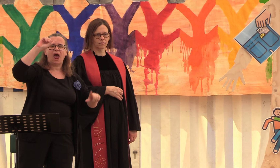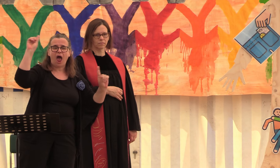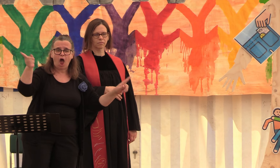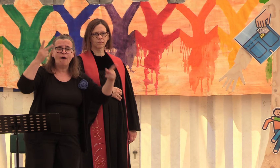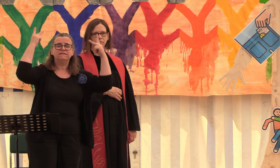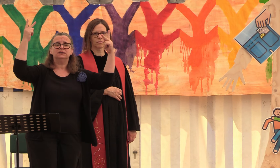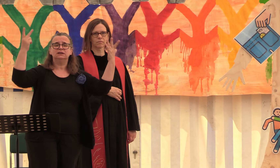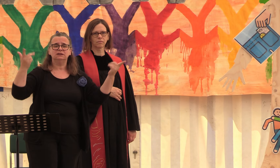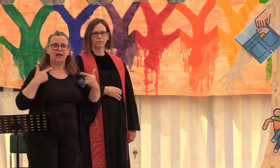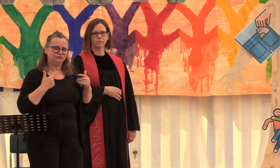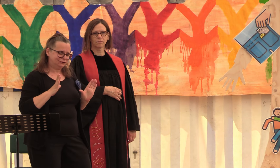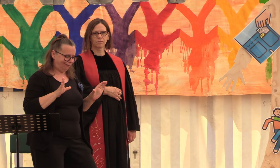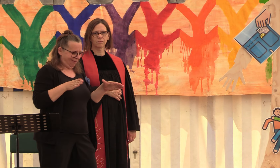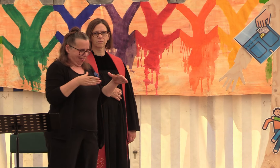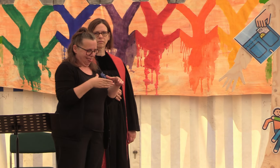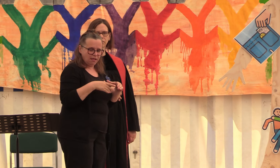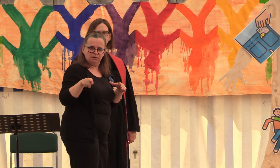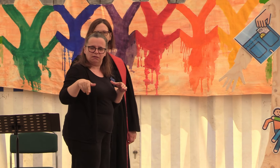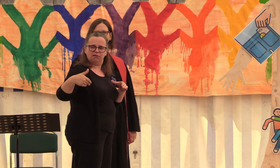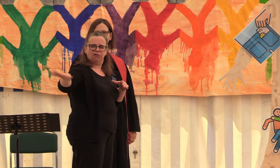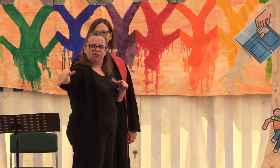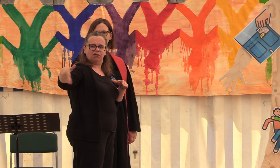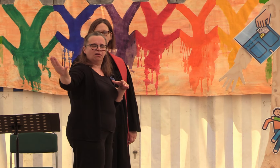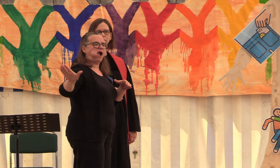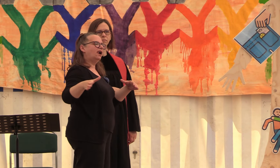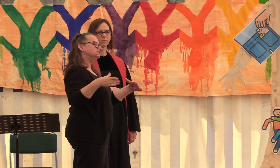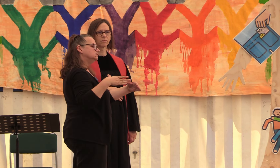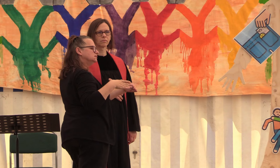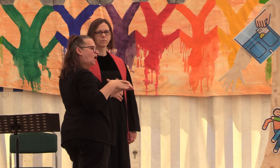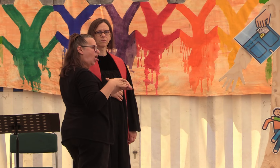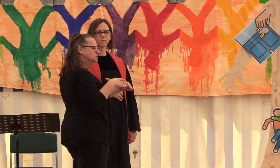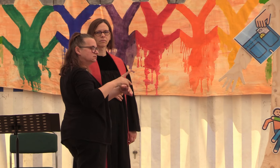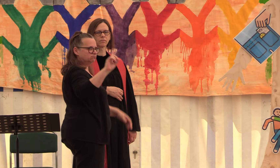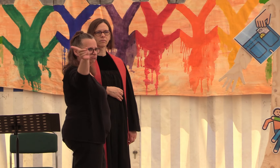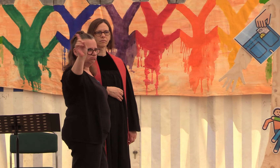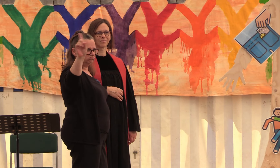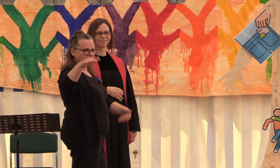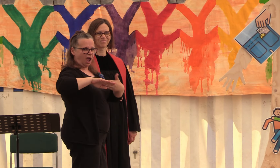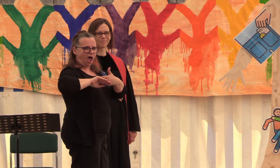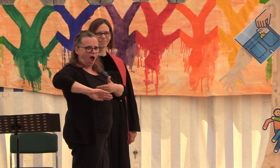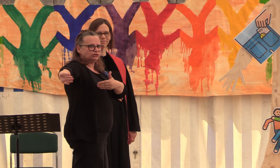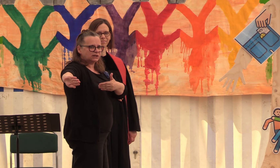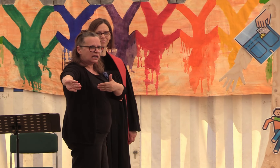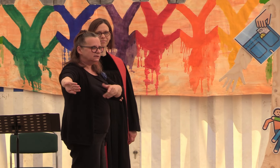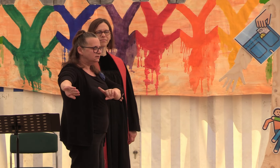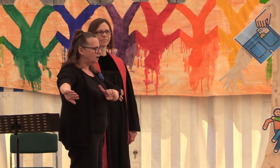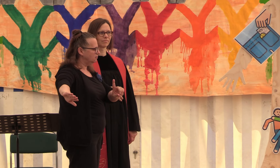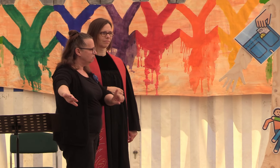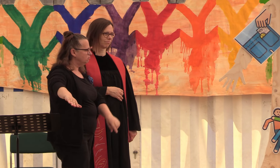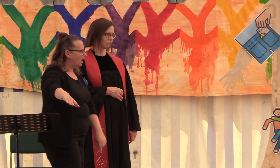Neben dem Stehlen und dem Schlagen gibt es auch Menschen, die